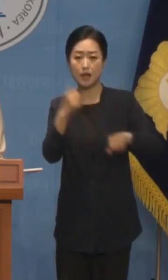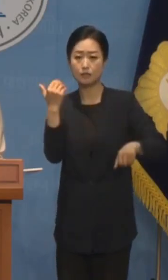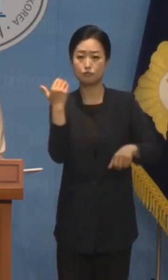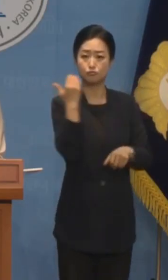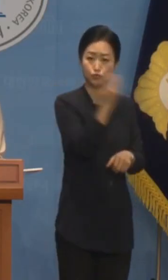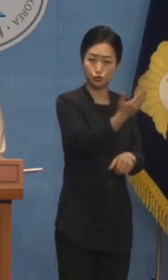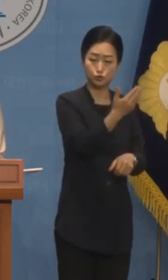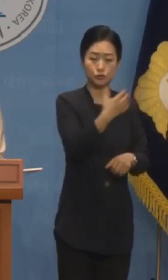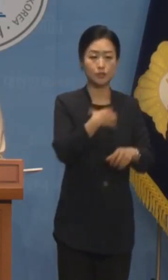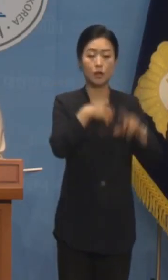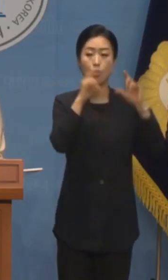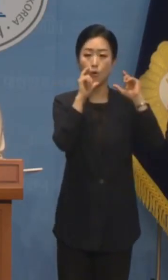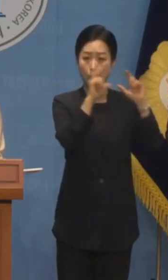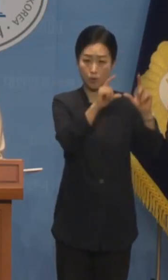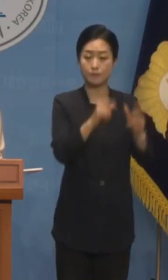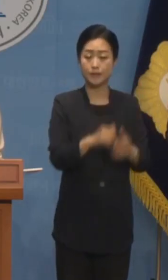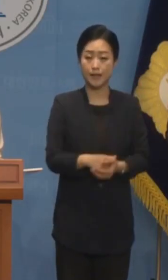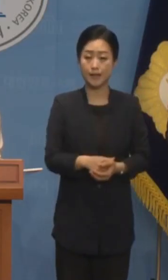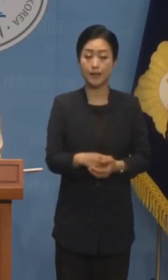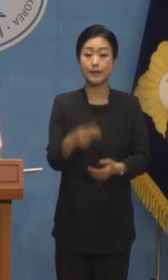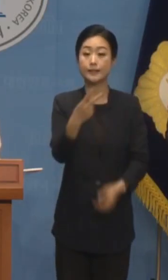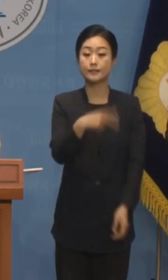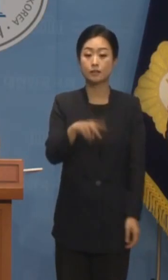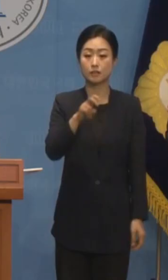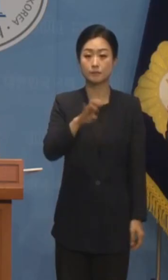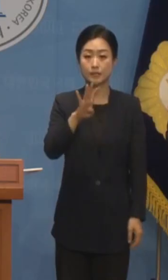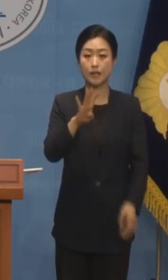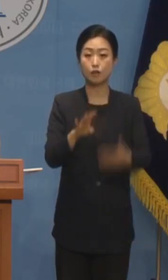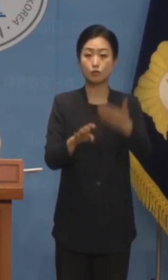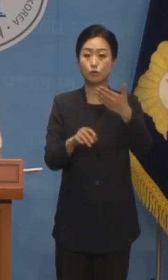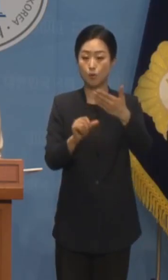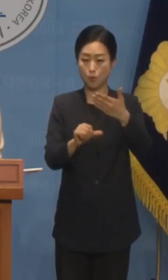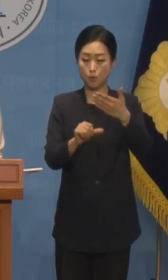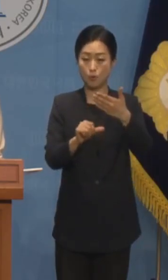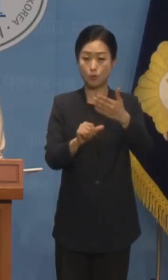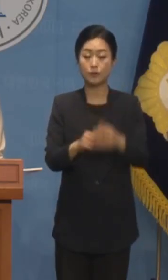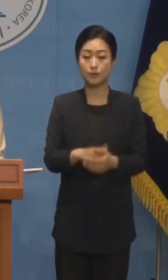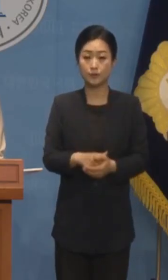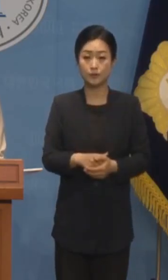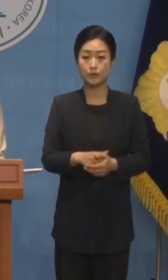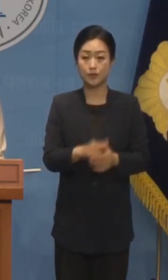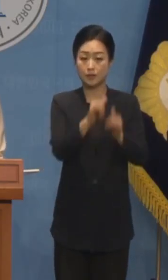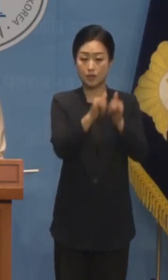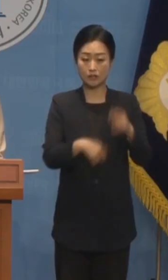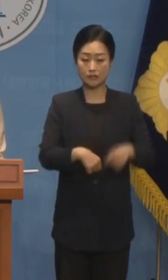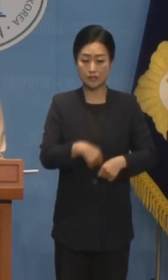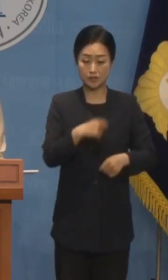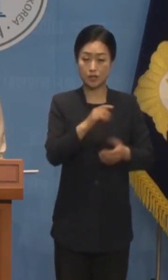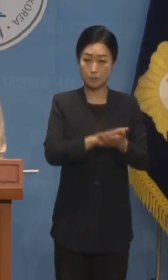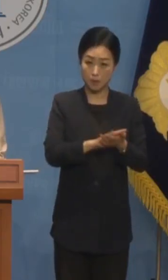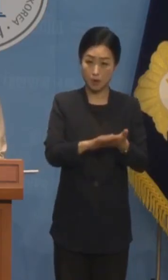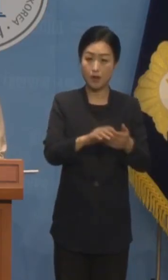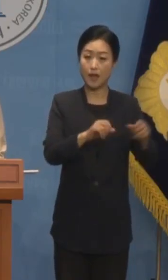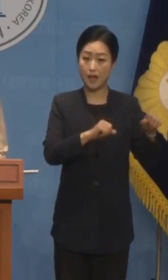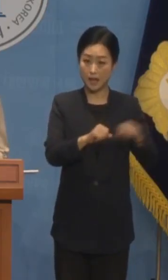점을 경고합니다. 2024년 9월 5일 한일 역사적인 평화행동, 자주통일